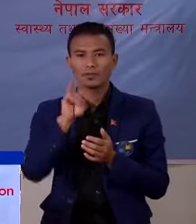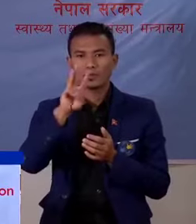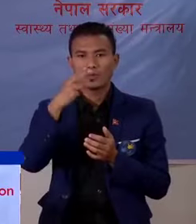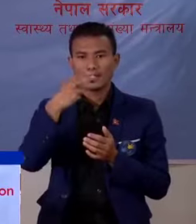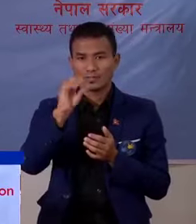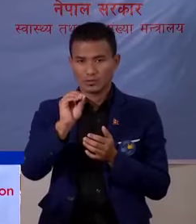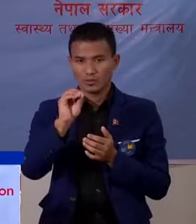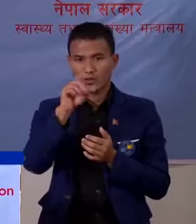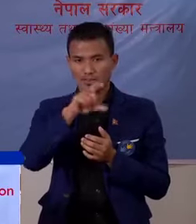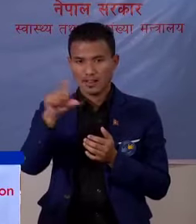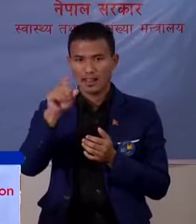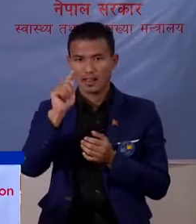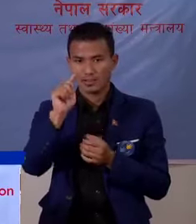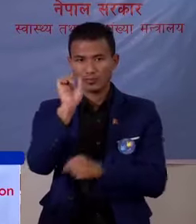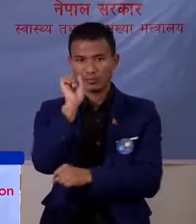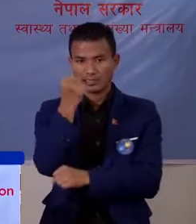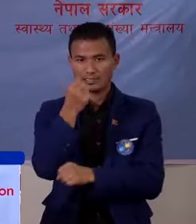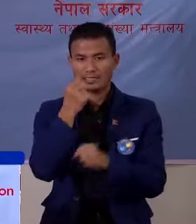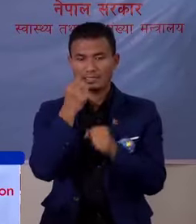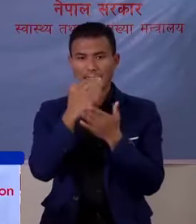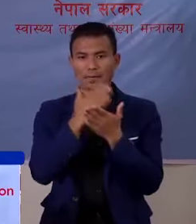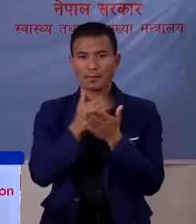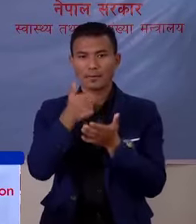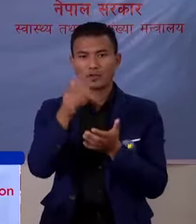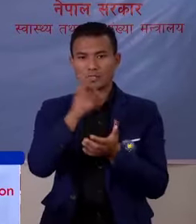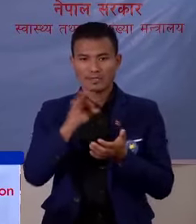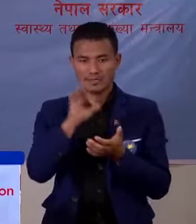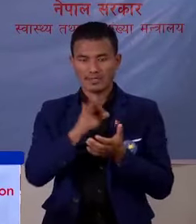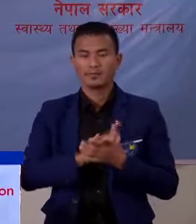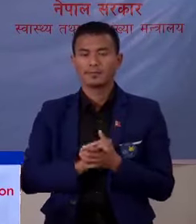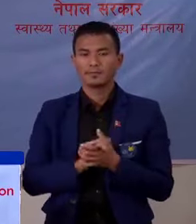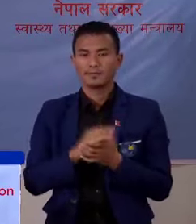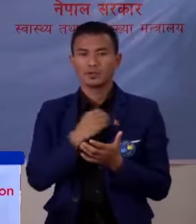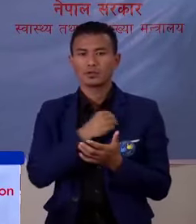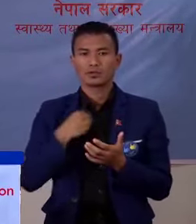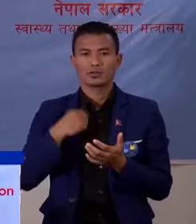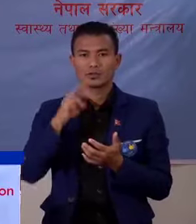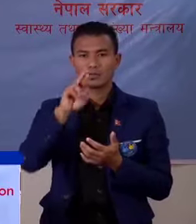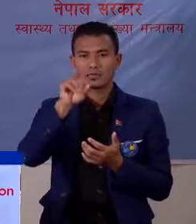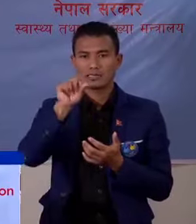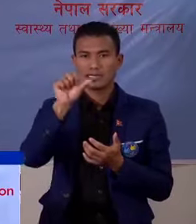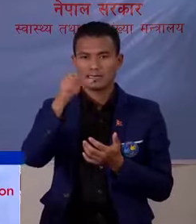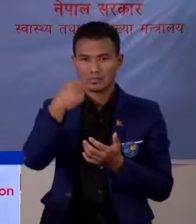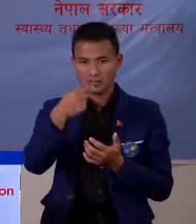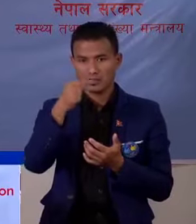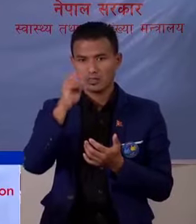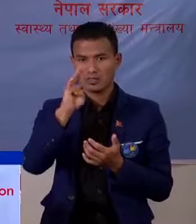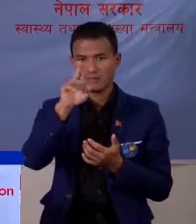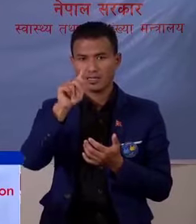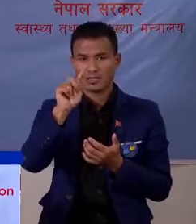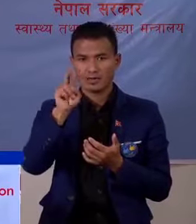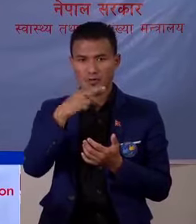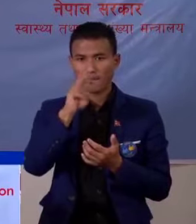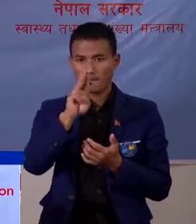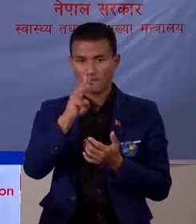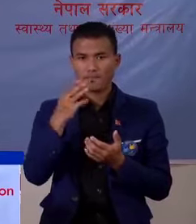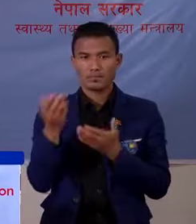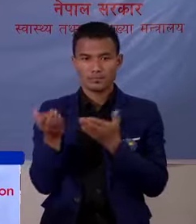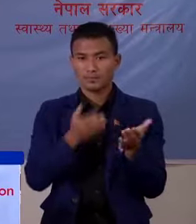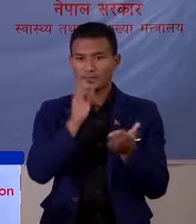WHO नेपालका राष्ट्रिय कार्यक्रम अधिकृत डाक्टर राजन विक्रम रायमाझीलाई यहाँ निम्ताएका